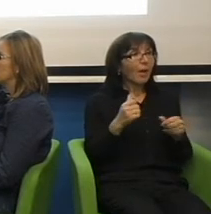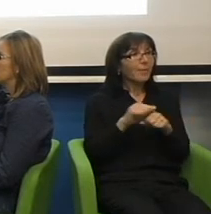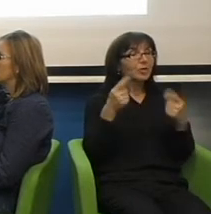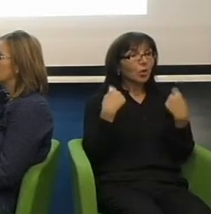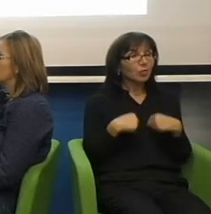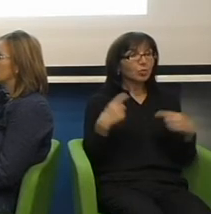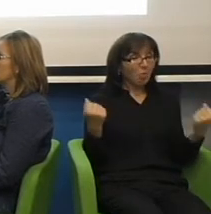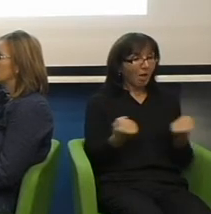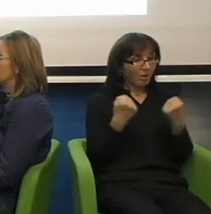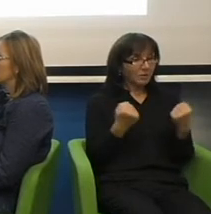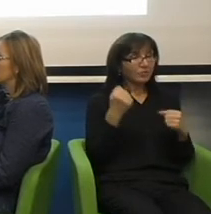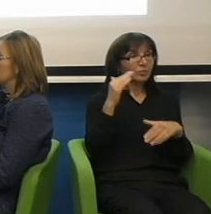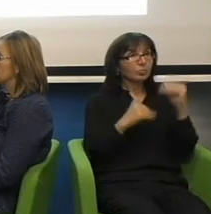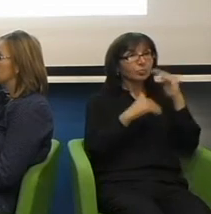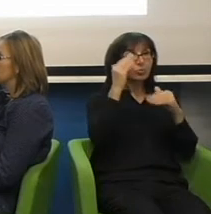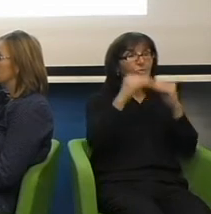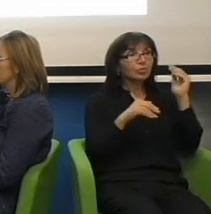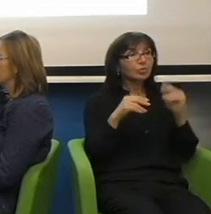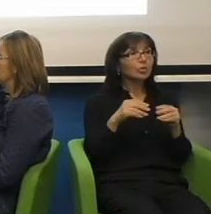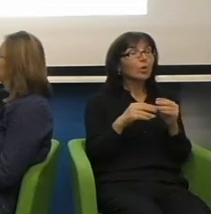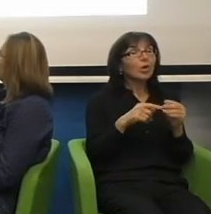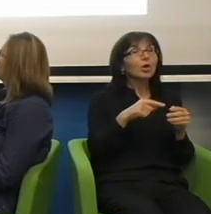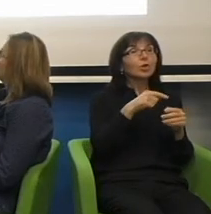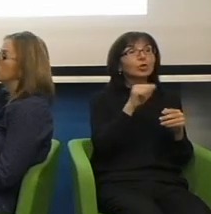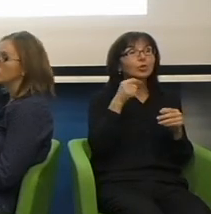aktywnie budującą socjalizm.